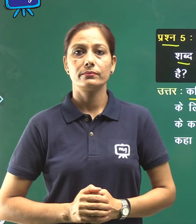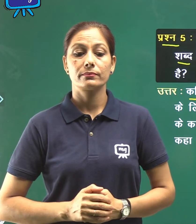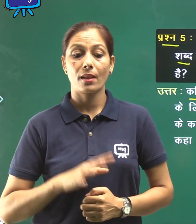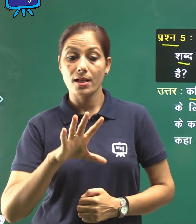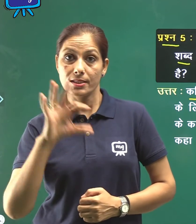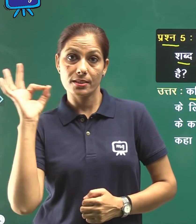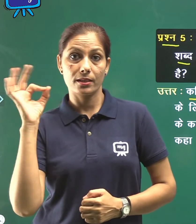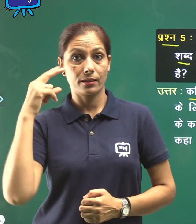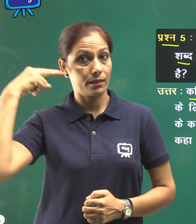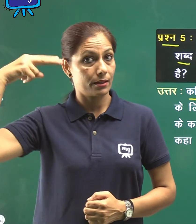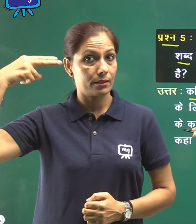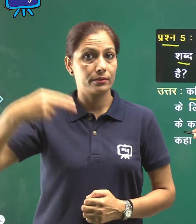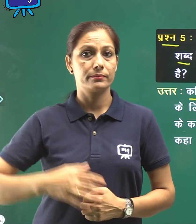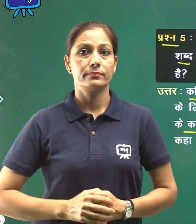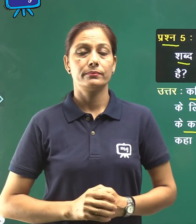चयन के कारण